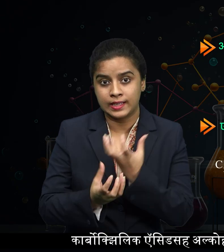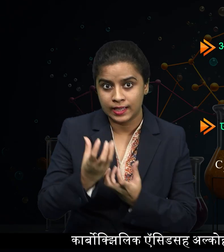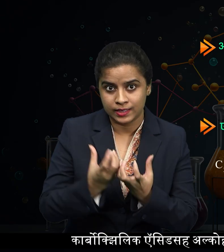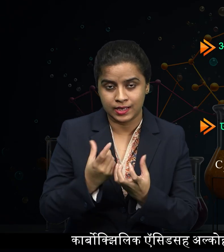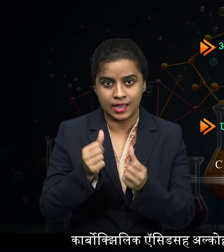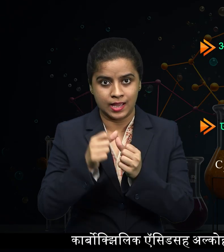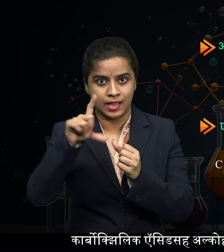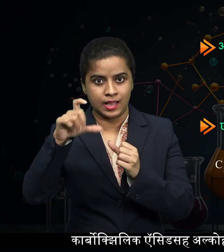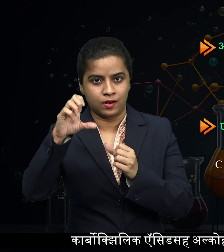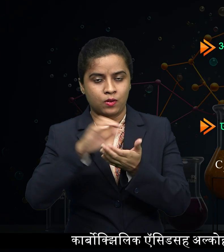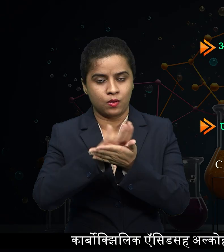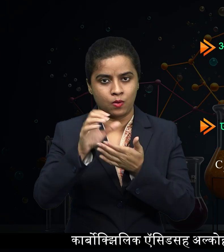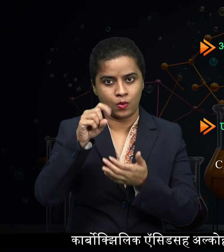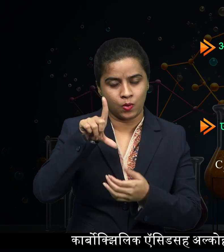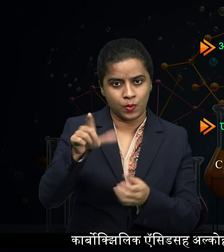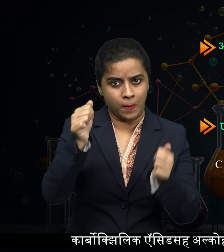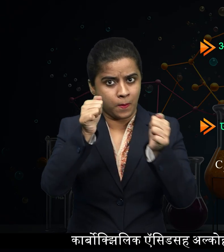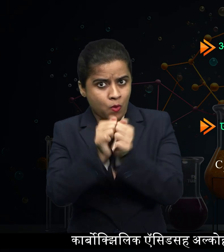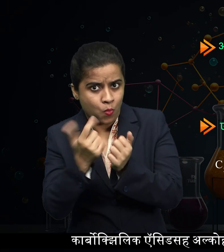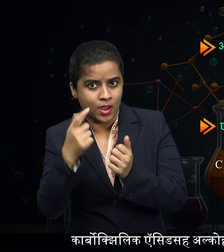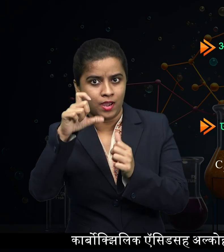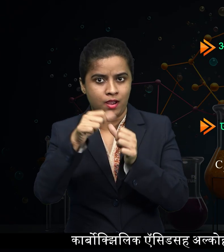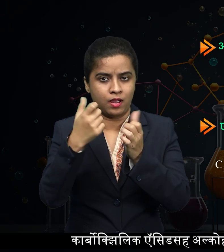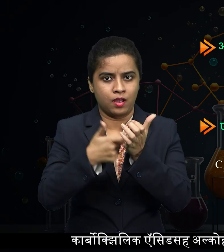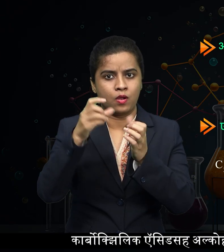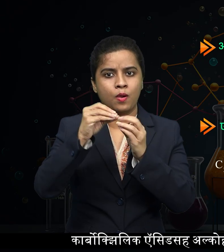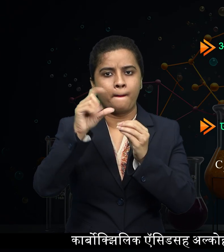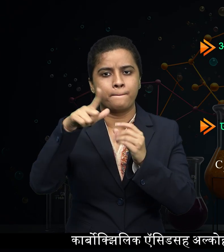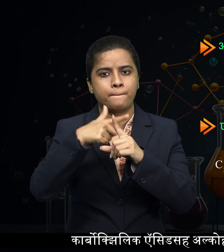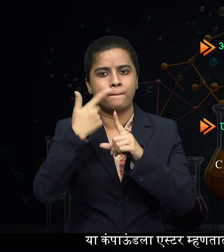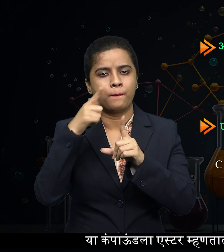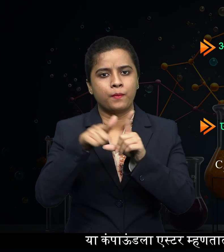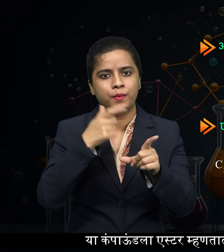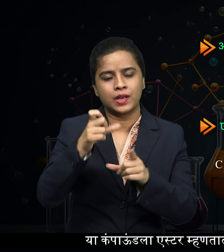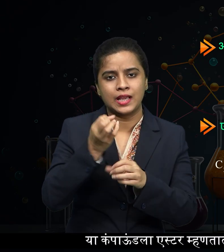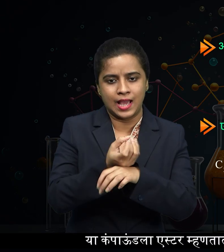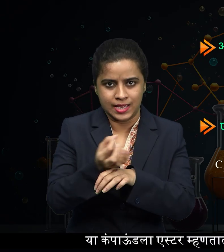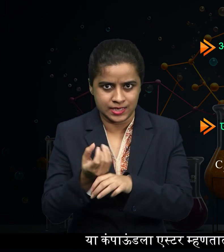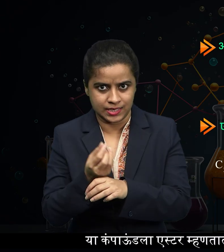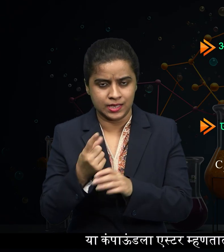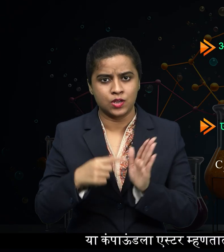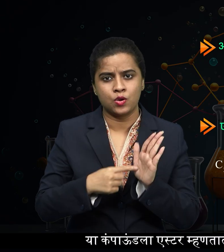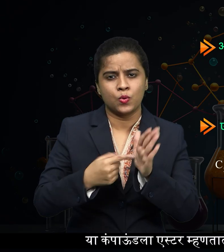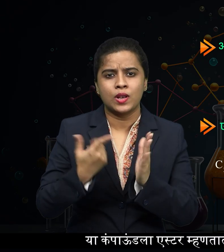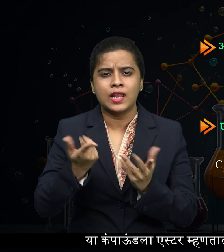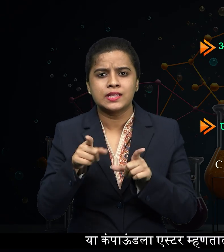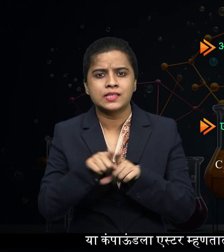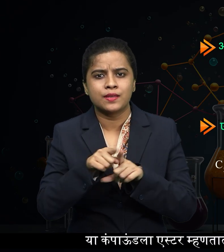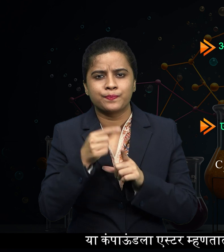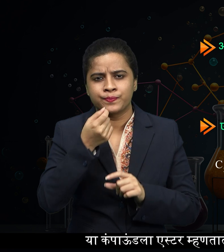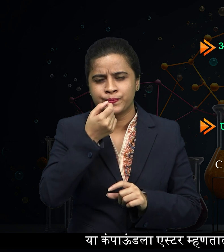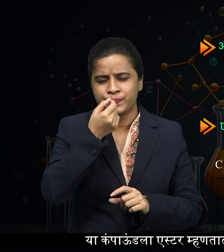कार्बोक्सिलिक ॲसिडसह अल्कोहोलची प्रतिक्रिया फळाचा गंध असलेले संयुग देते. या कंपाऊंडला एस्टर म्हणतात